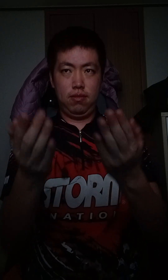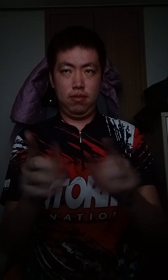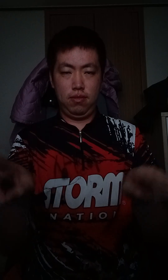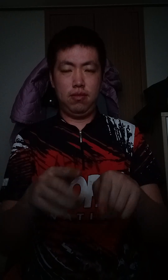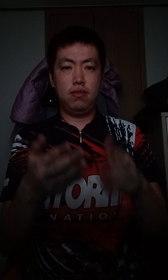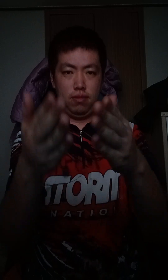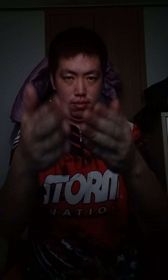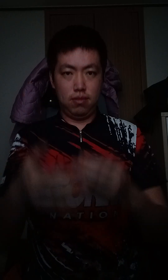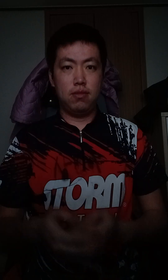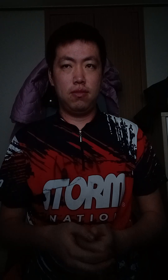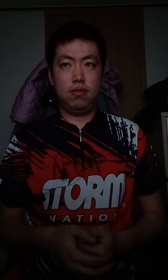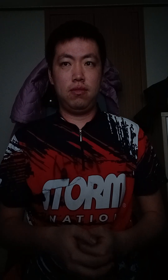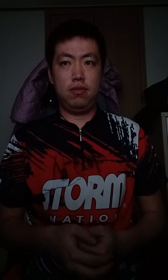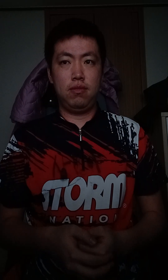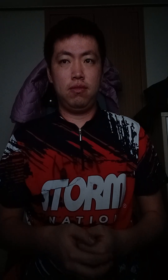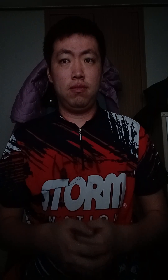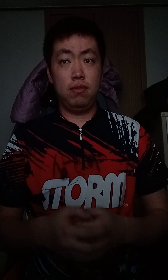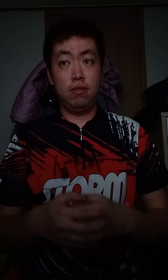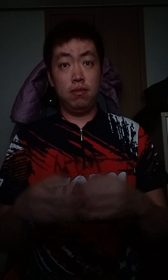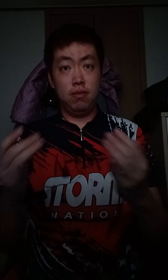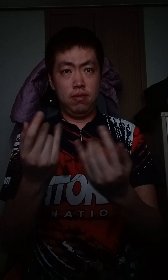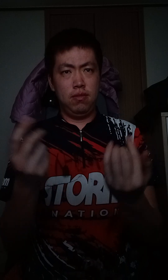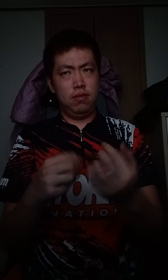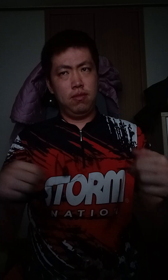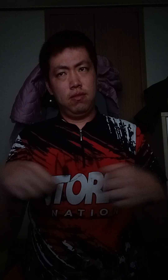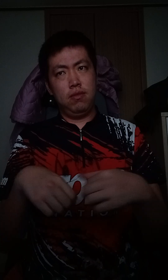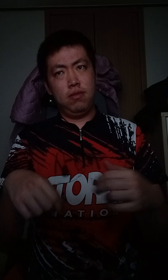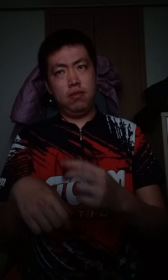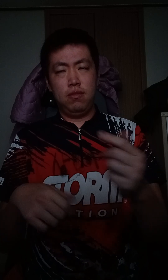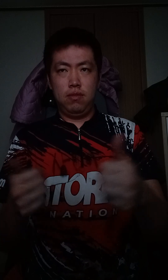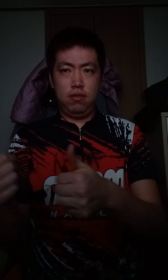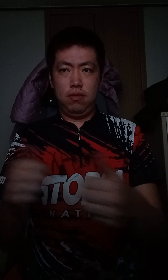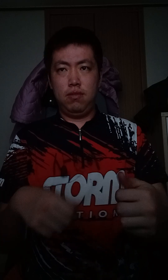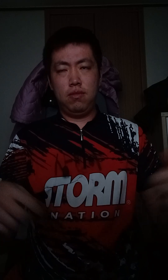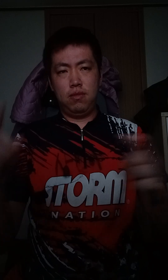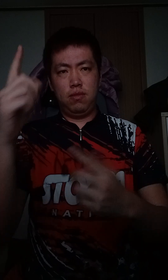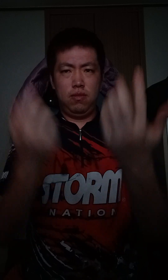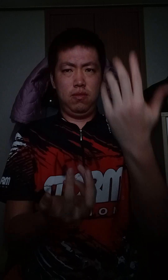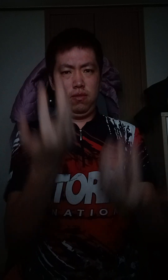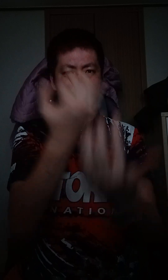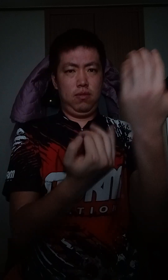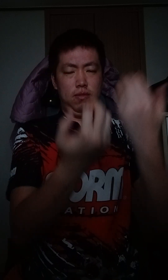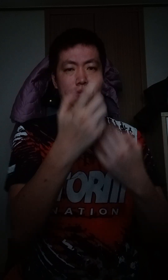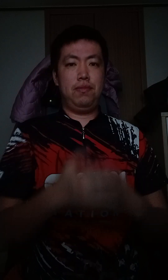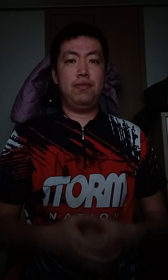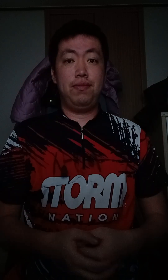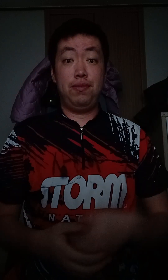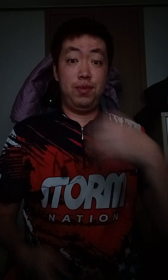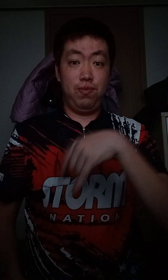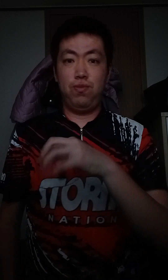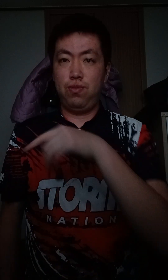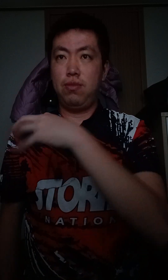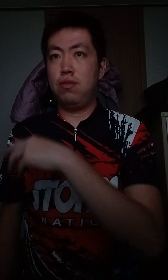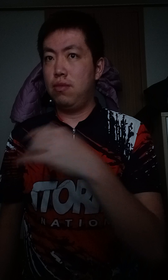만나보시죠. 제주에서 충전 중이던 전기차에 화재가 발생했습니다. 주차된 전기차